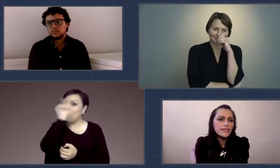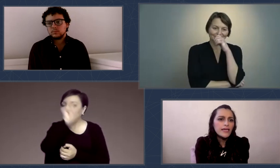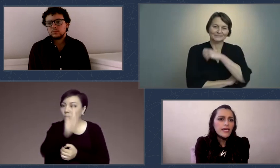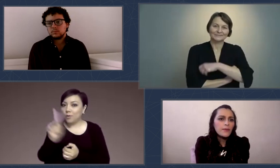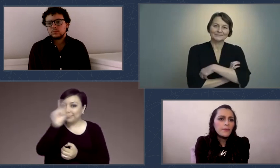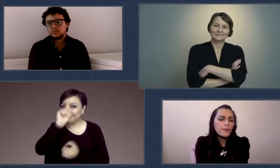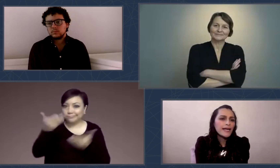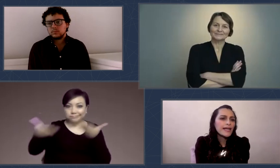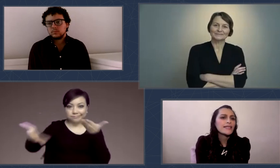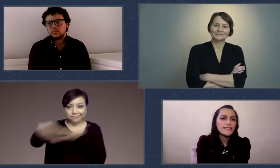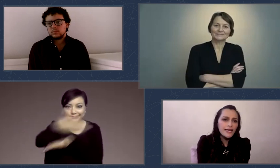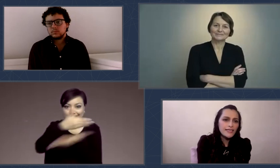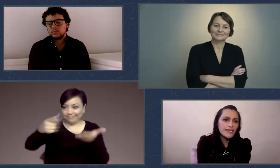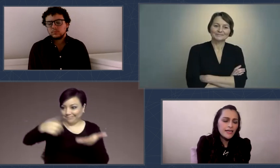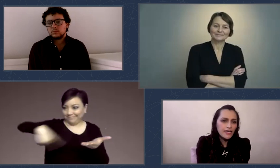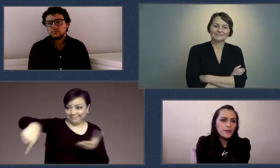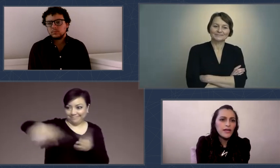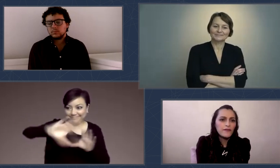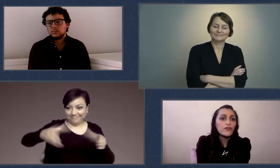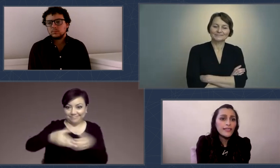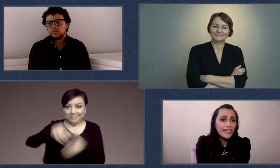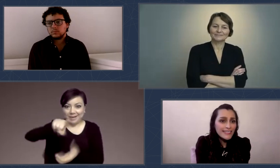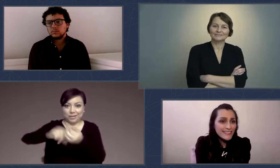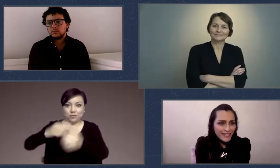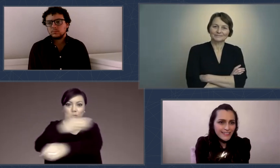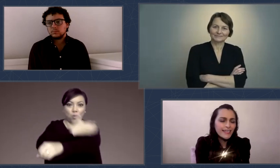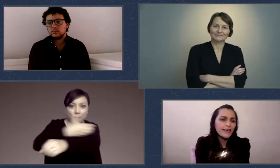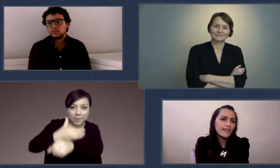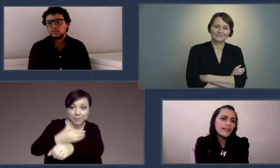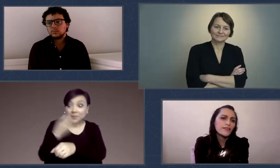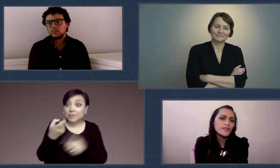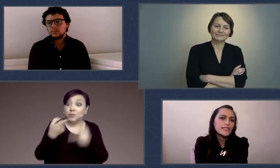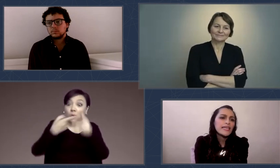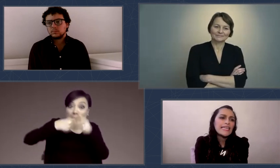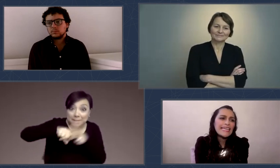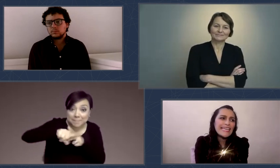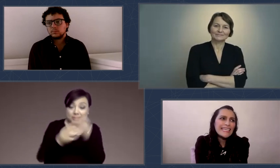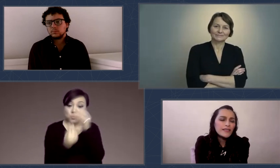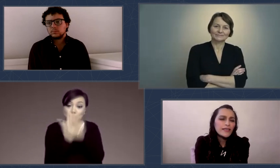Entonces, para iniciar esta red y para fortalecer esta red, ¿no?